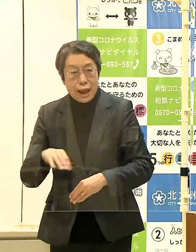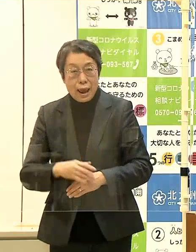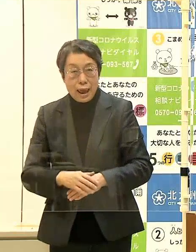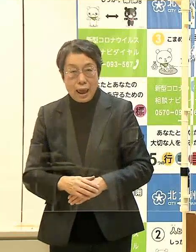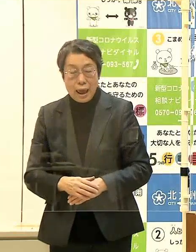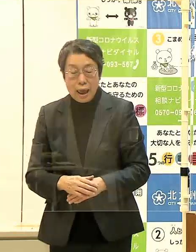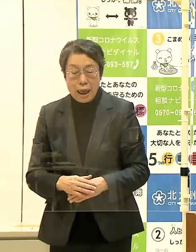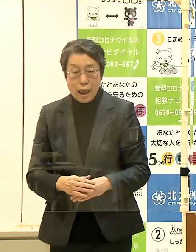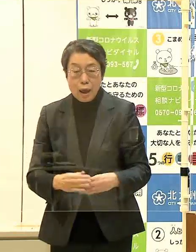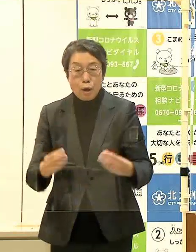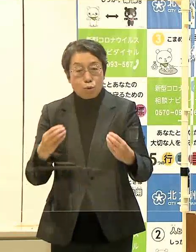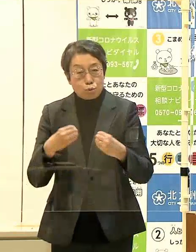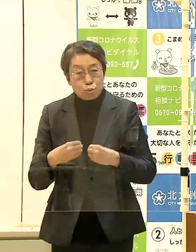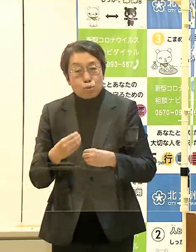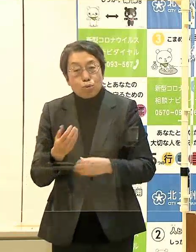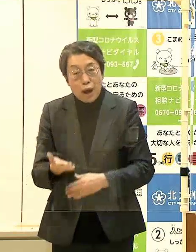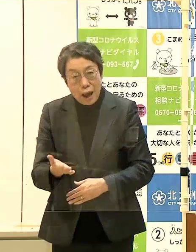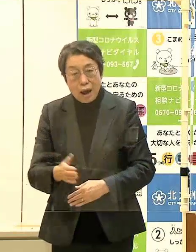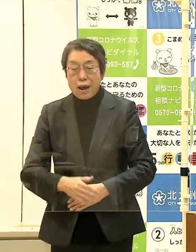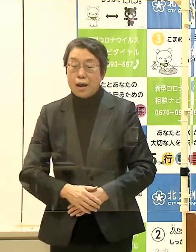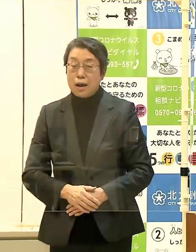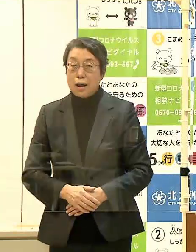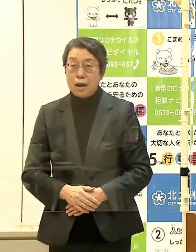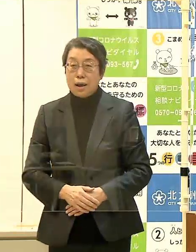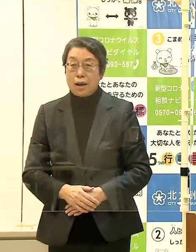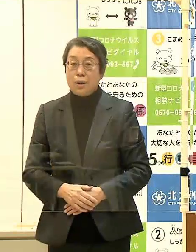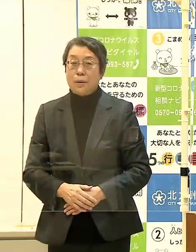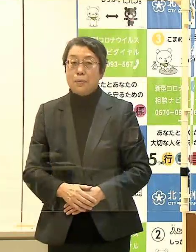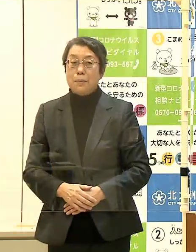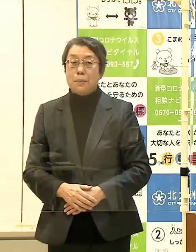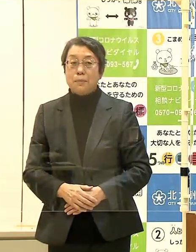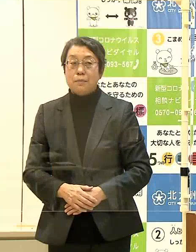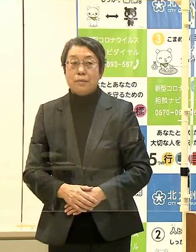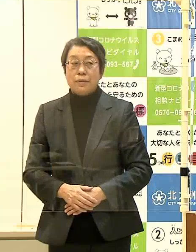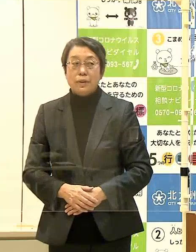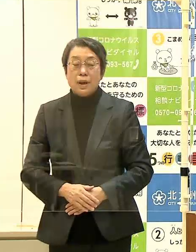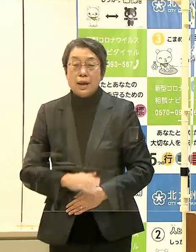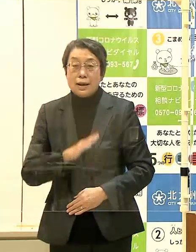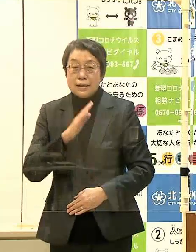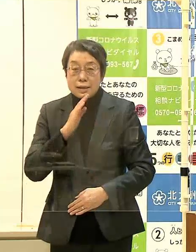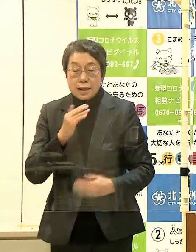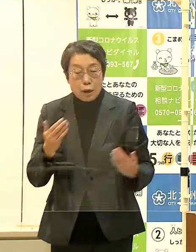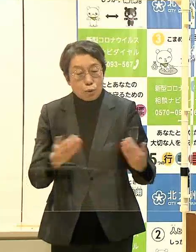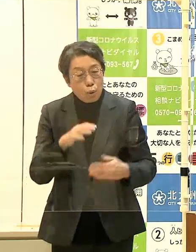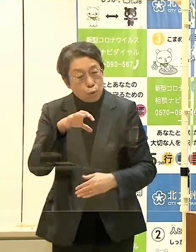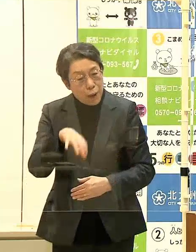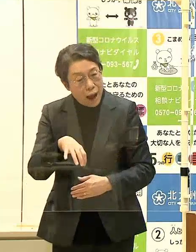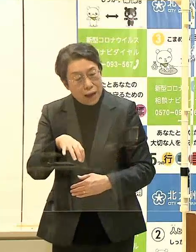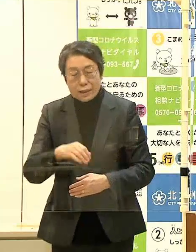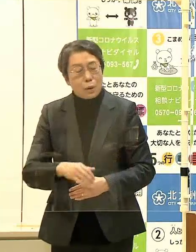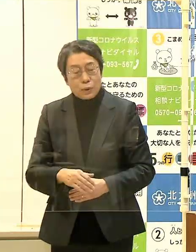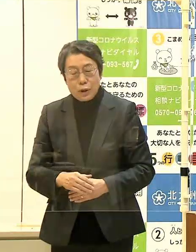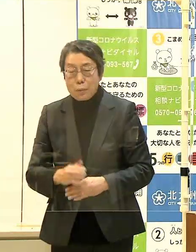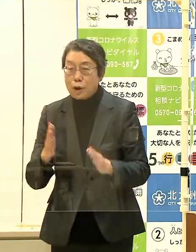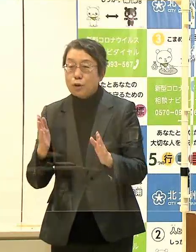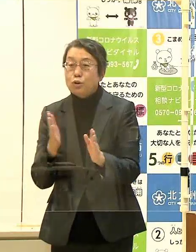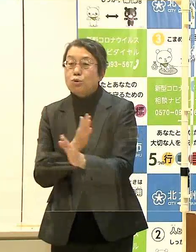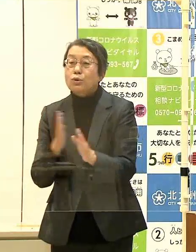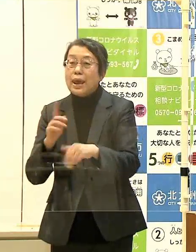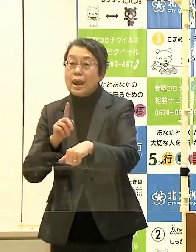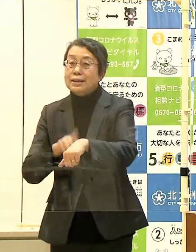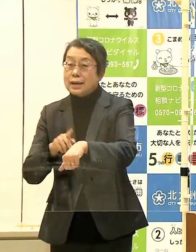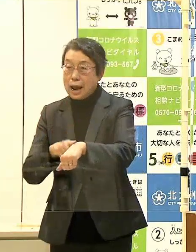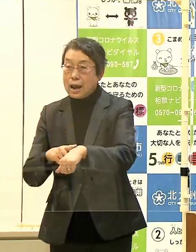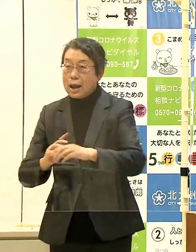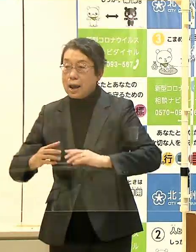ミニクラスターなり感染が増えているかと言うと実際の仕事というよりは休憩時間更衣